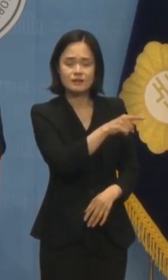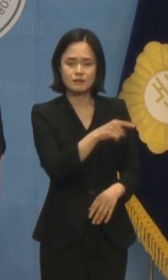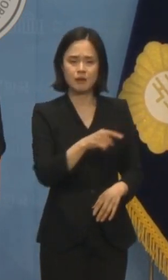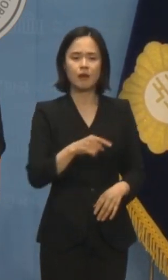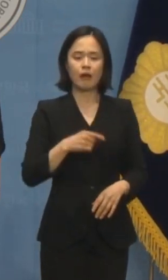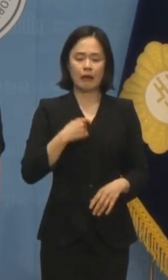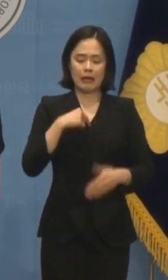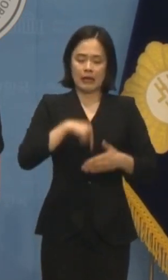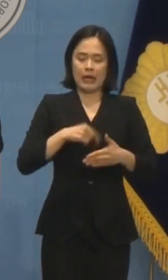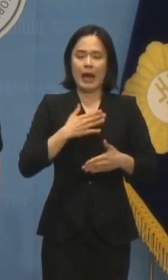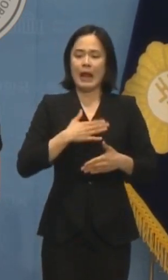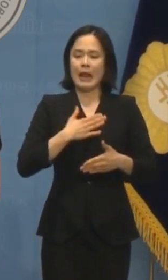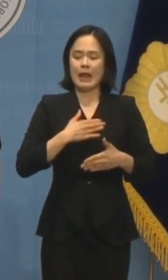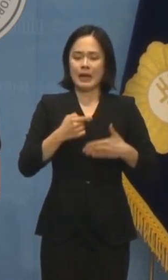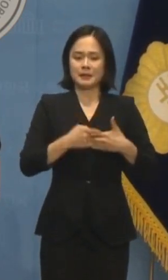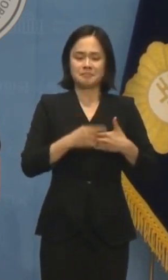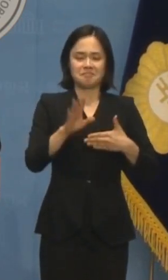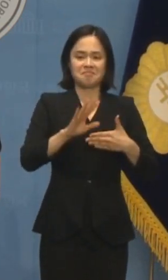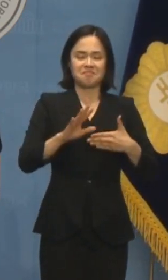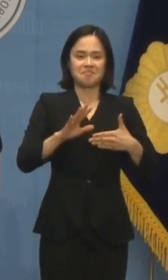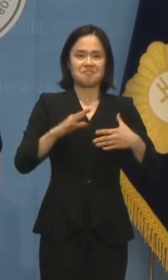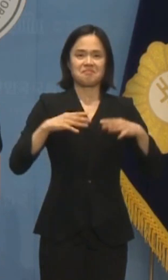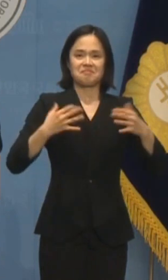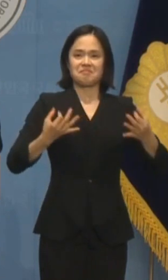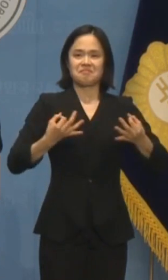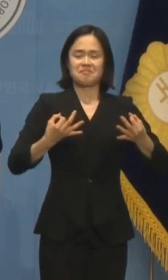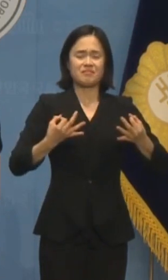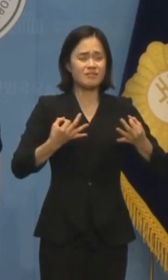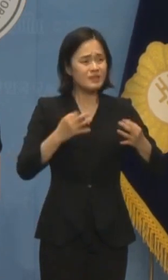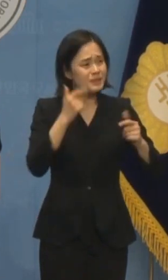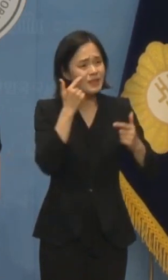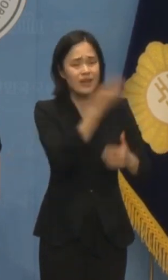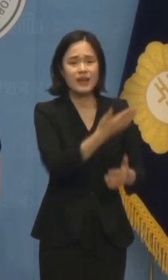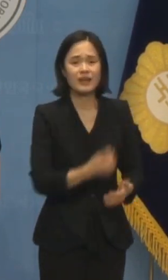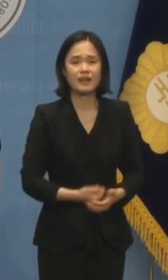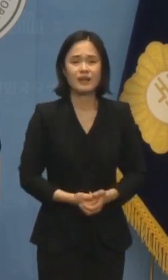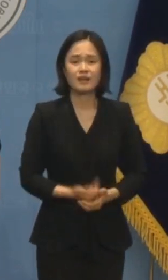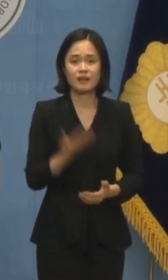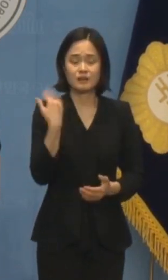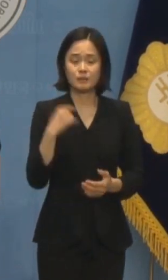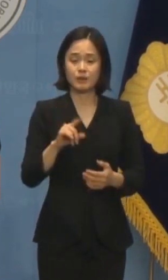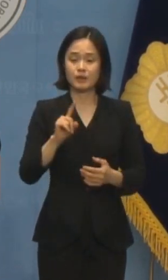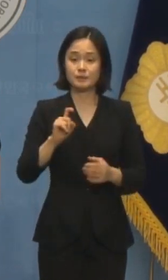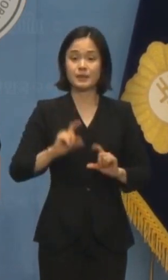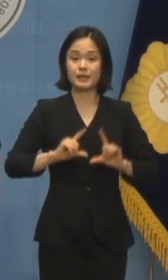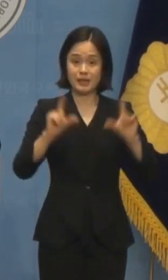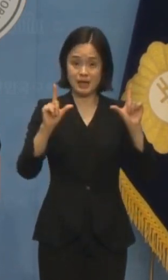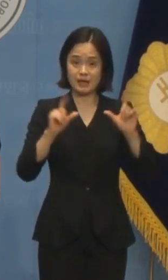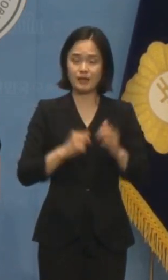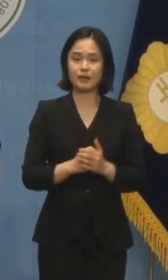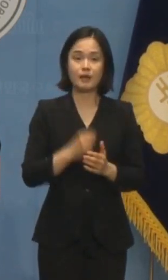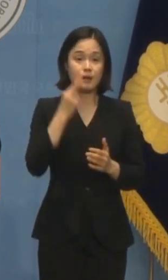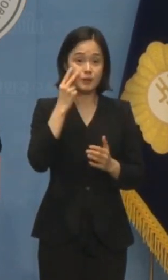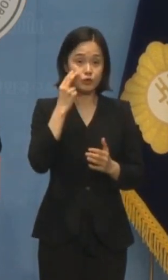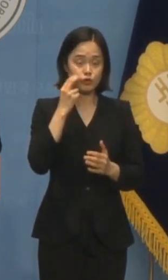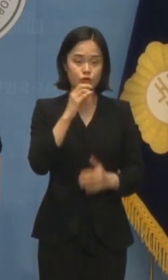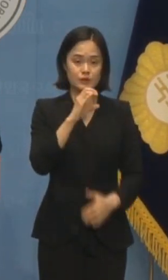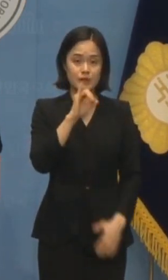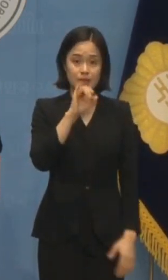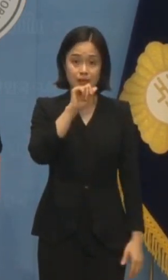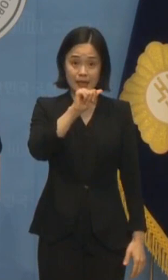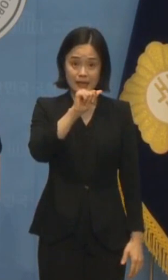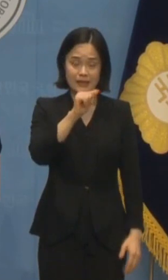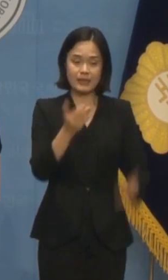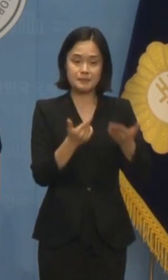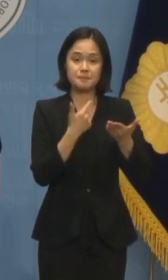것입니까? 지난 16일 미 중앙정보국 출신의 한국계 미국인